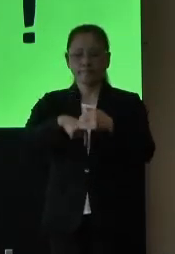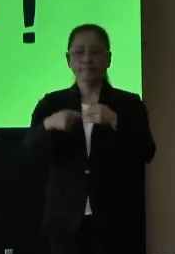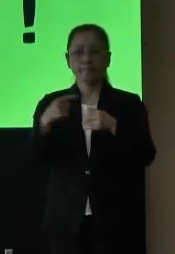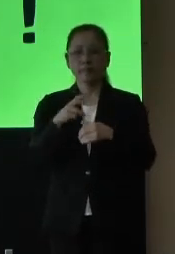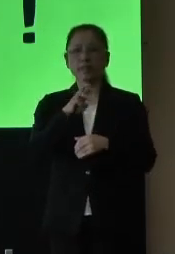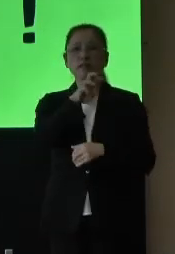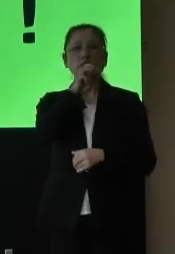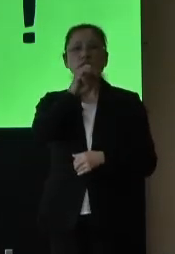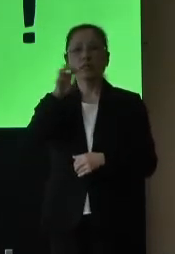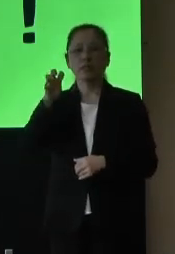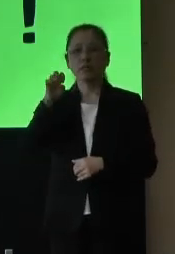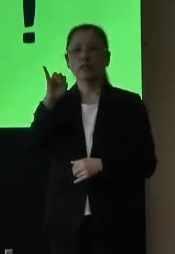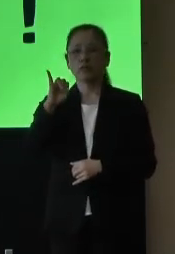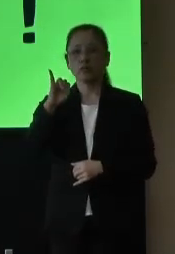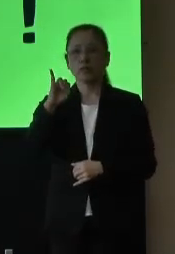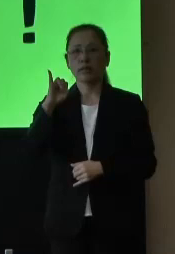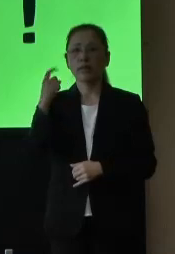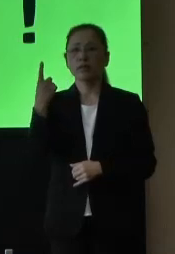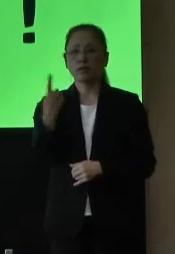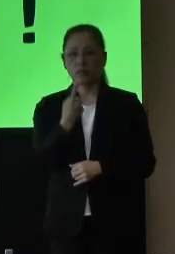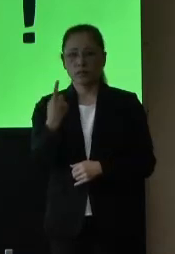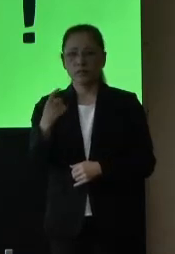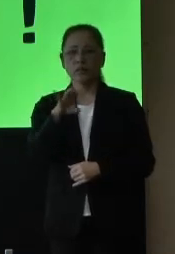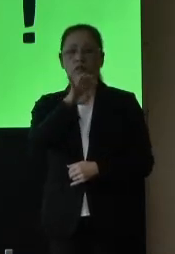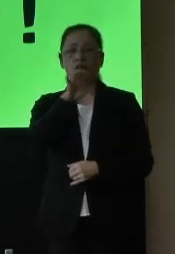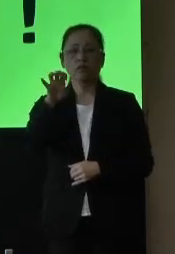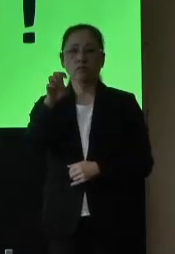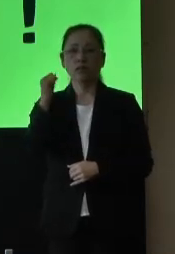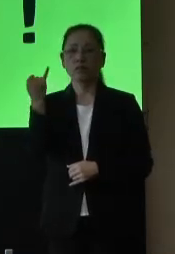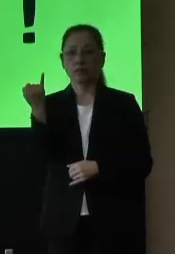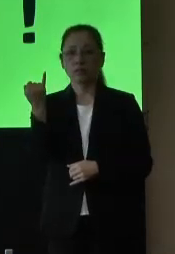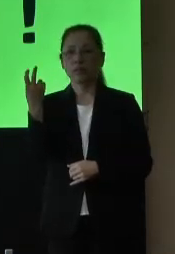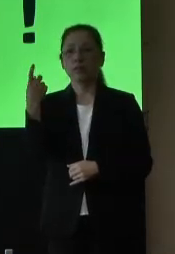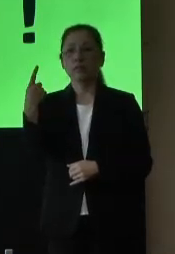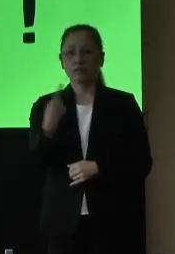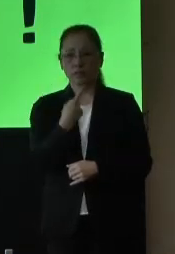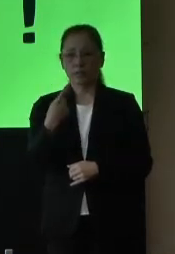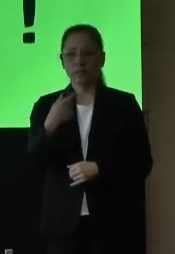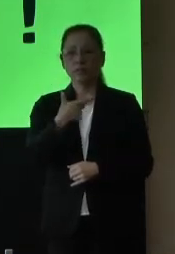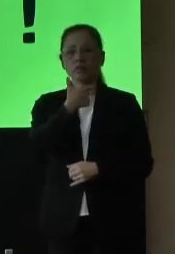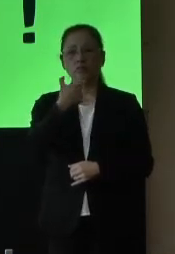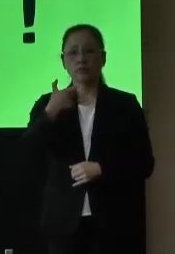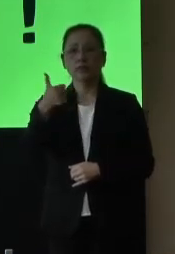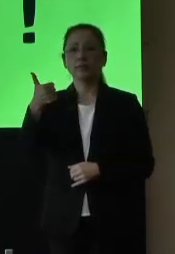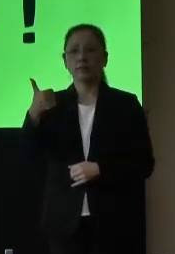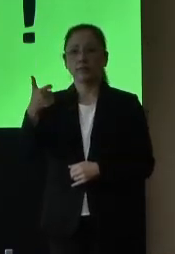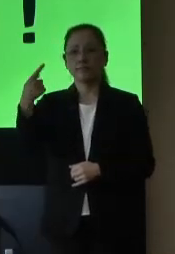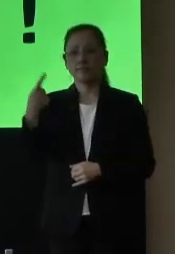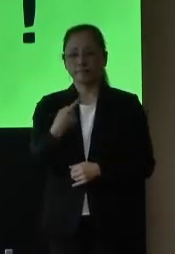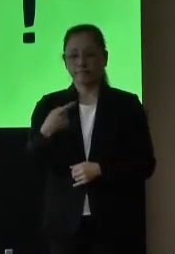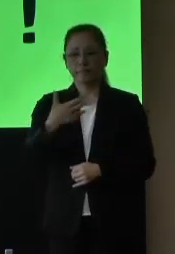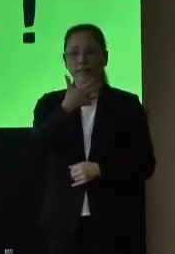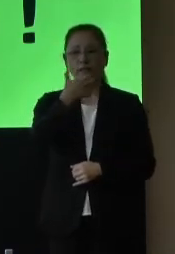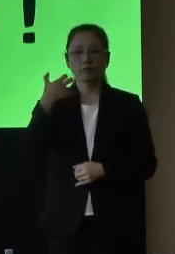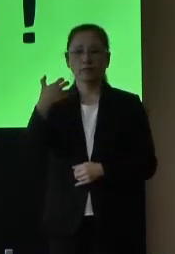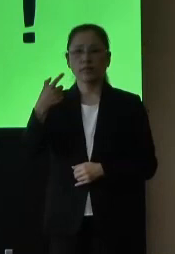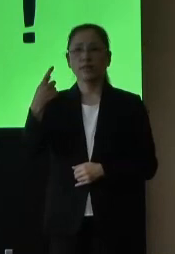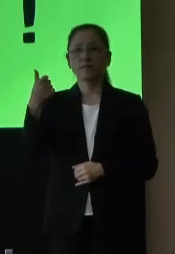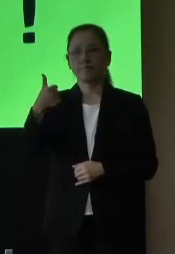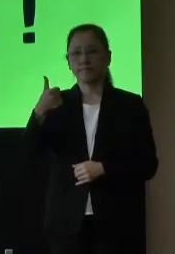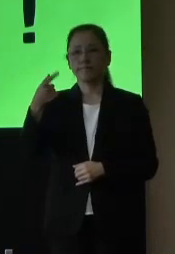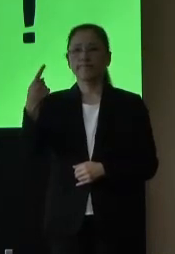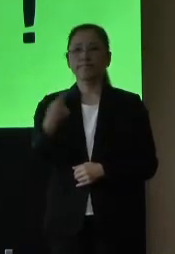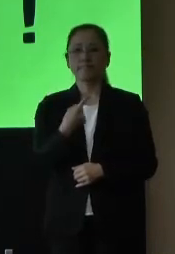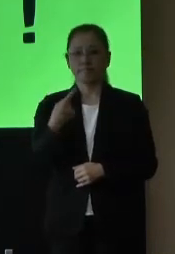30代女性1名、40代女性1名、60代男性1名、80代男性1名です。